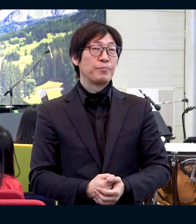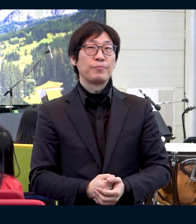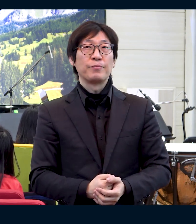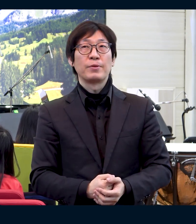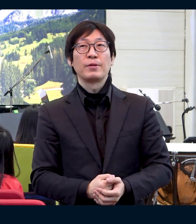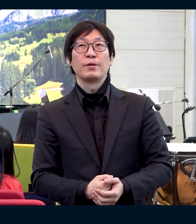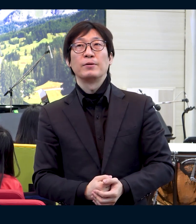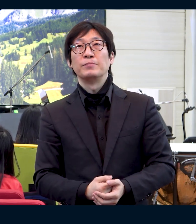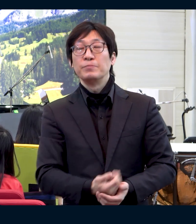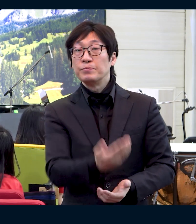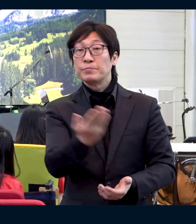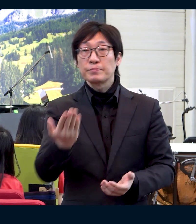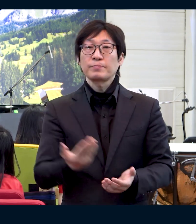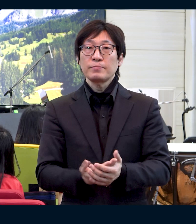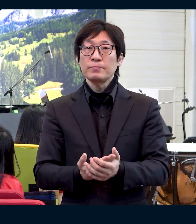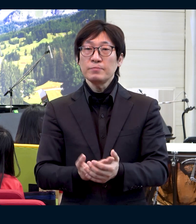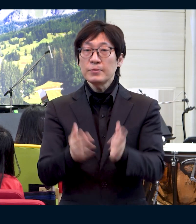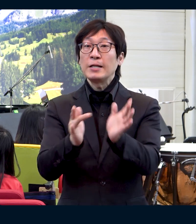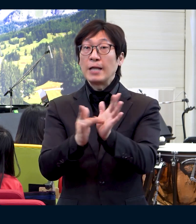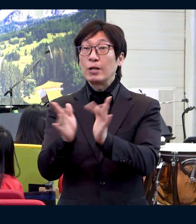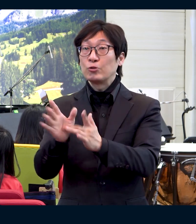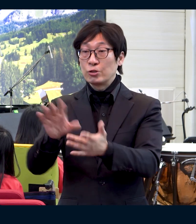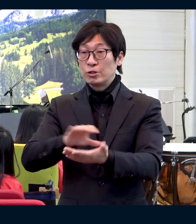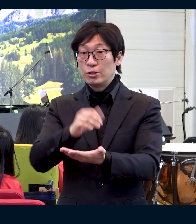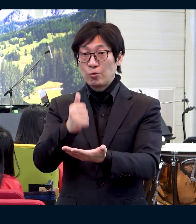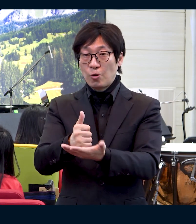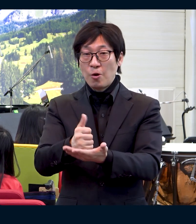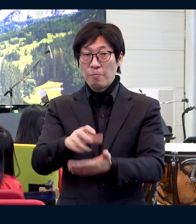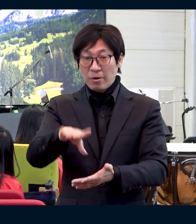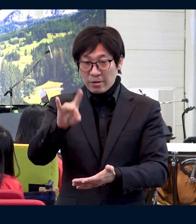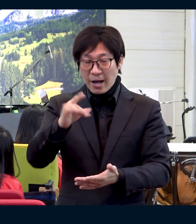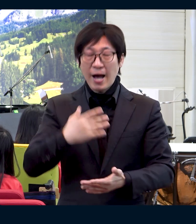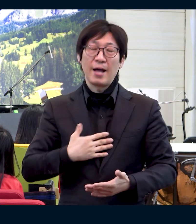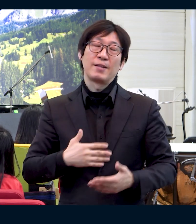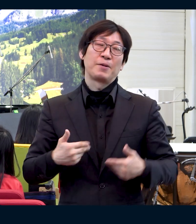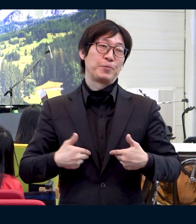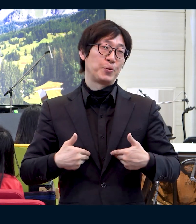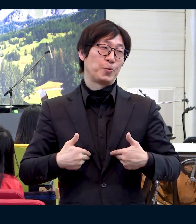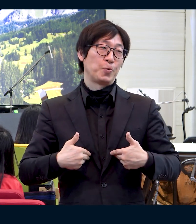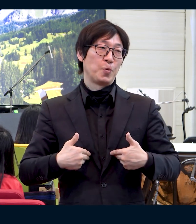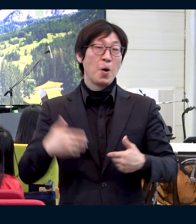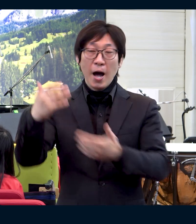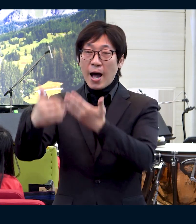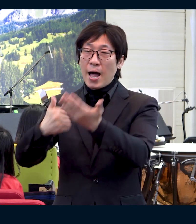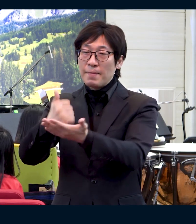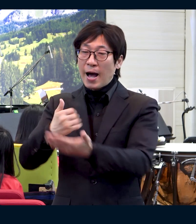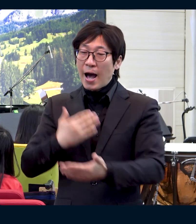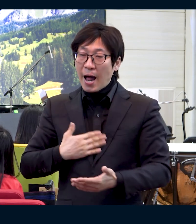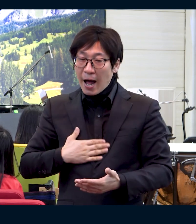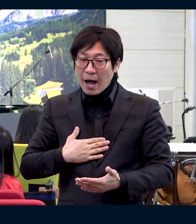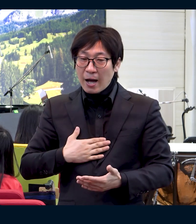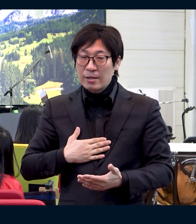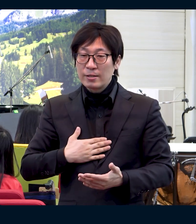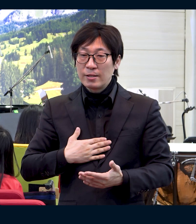여러분, 우리는 예수 그리스도를 알아야 합니다. 그리고 하나님을 아는데 힘을 기울여야